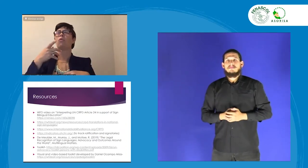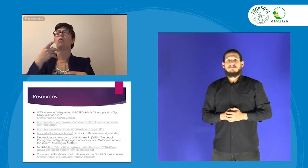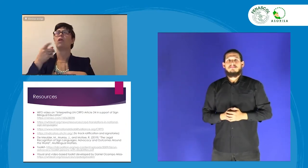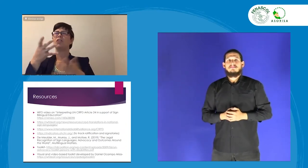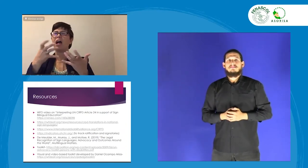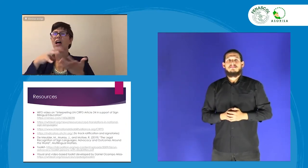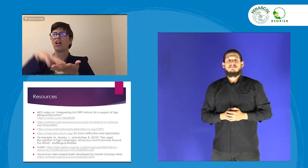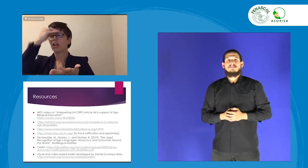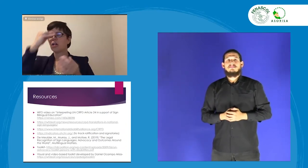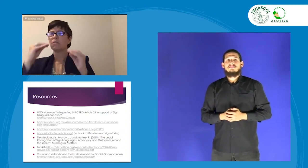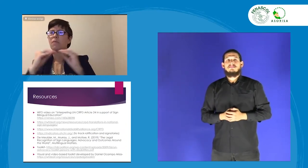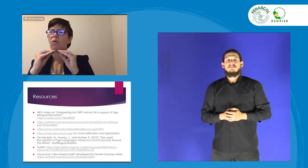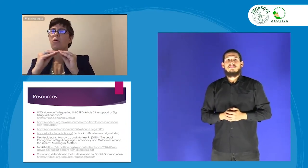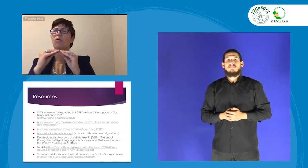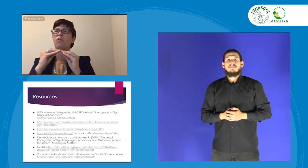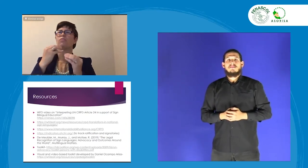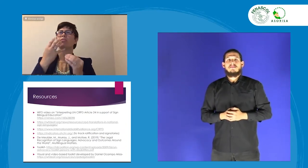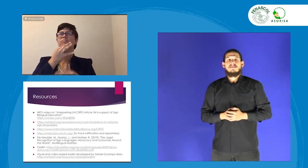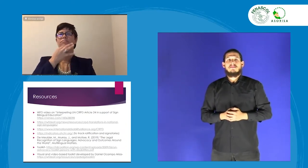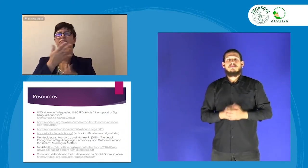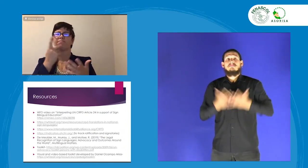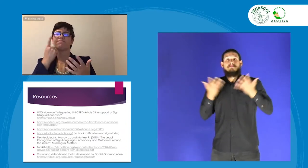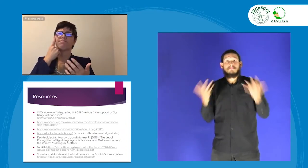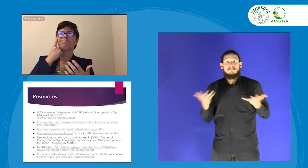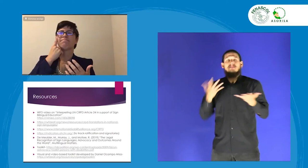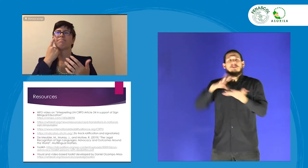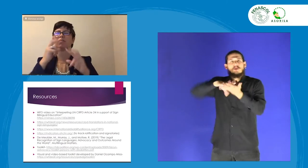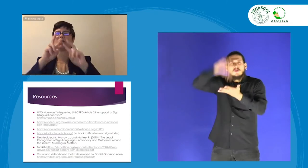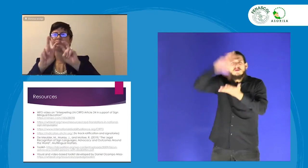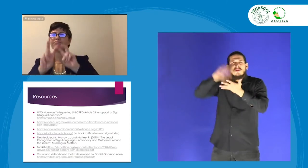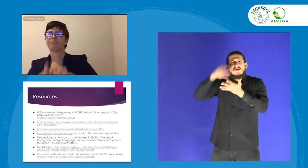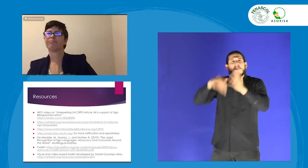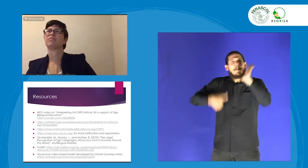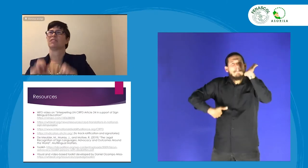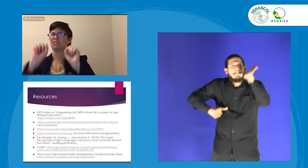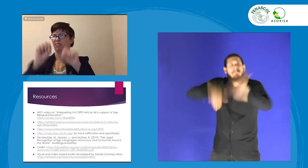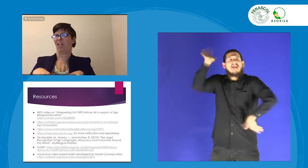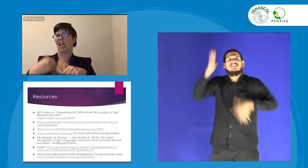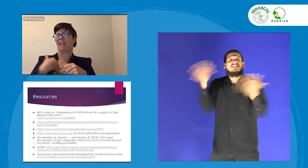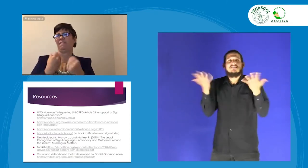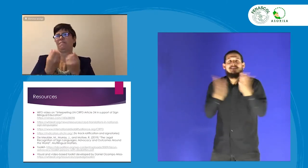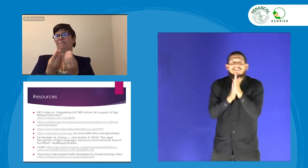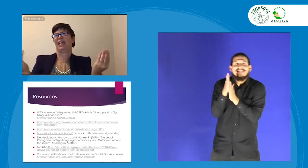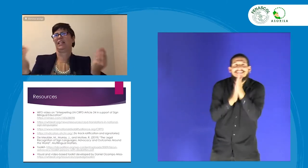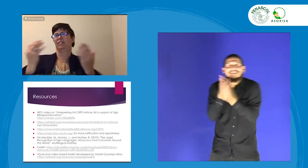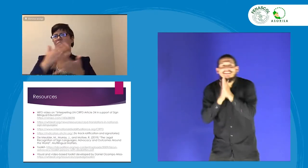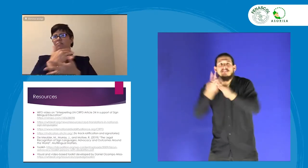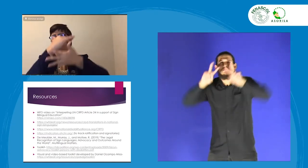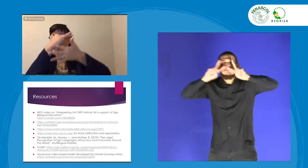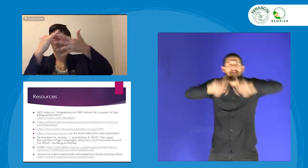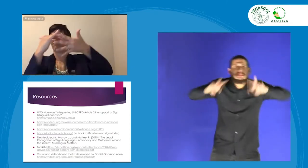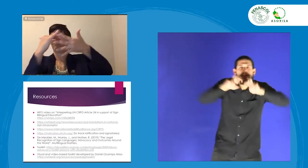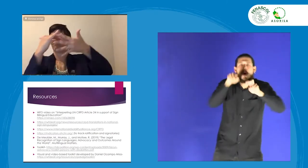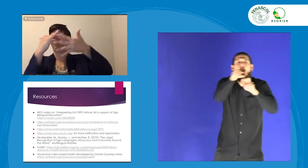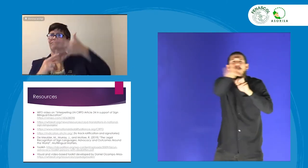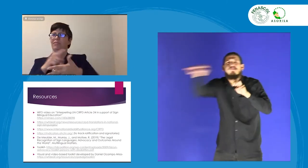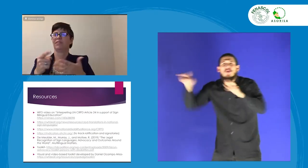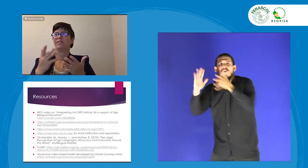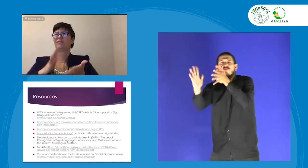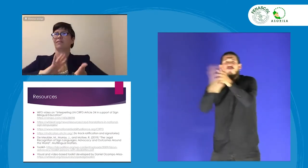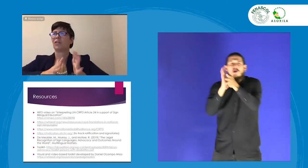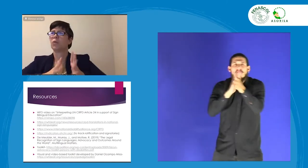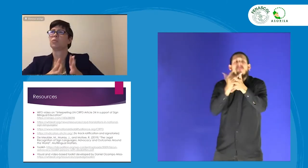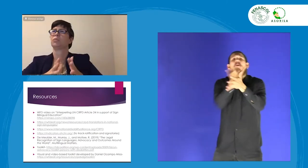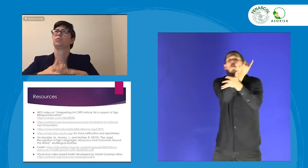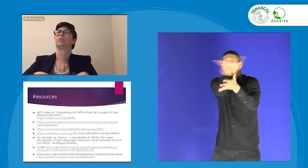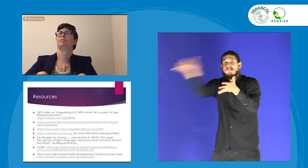Y lo siguiente que encontramos acá es, si ustedes desean más información acerca de lo que ha hablado, está acá en los